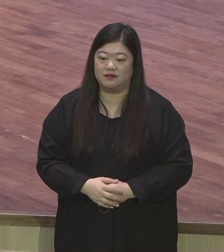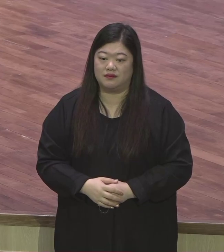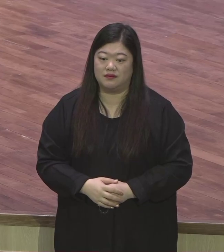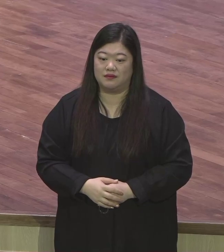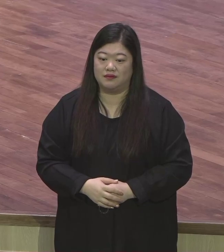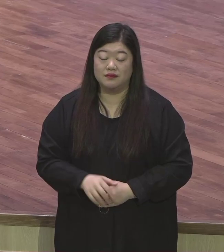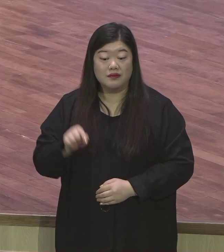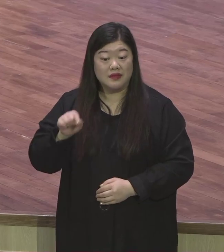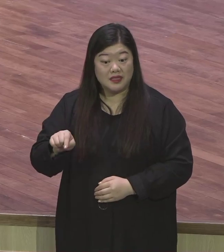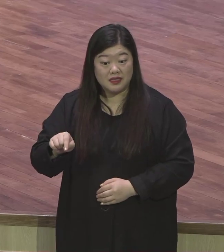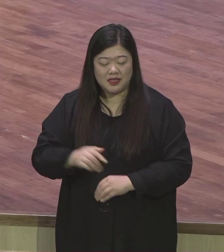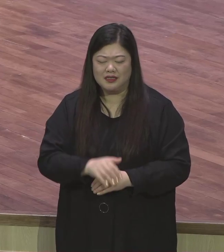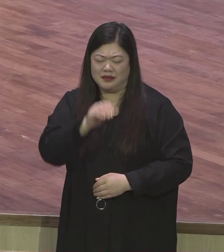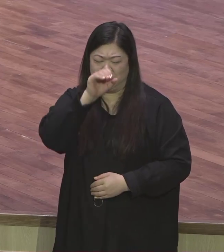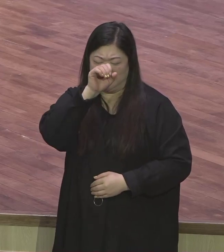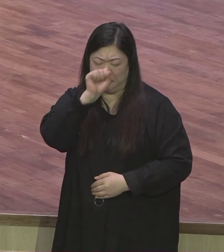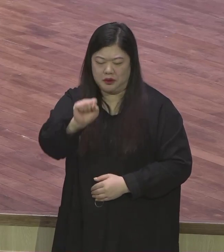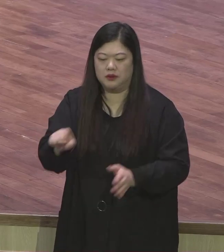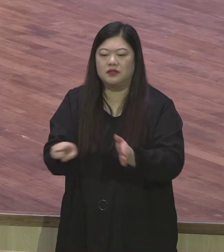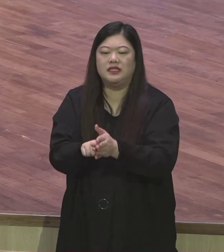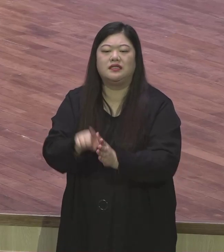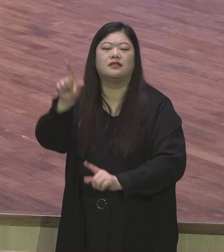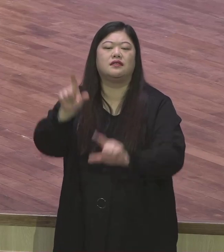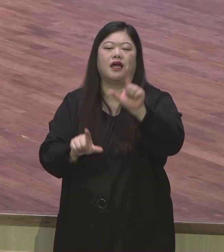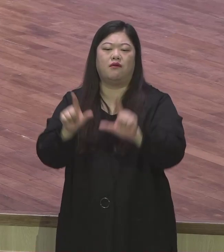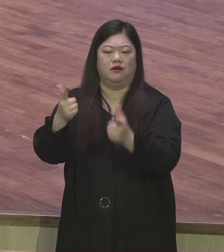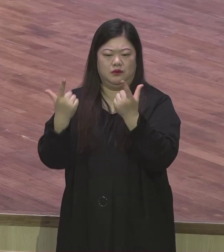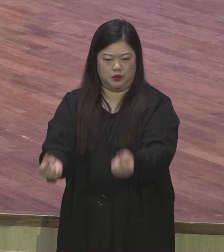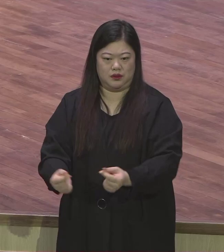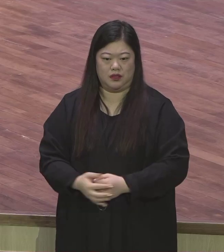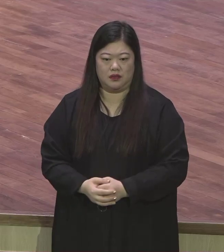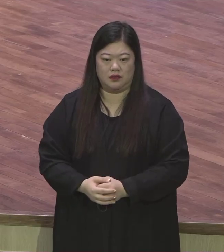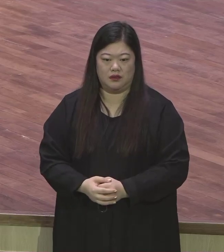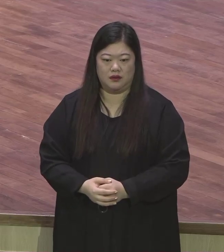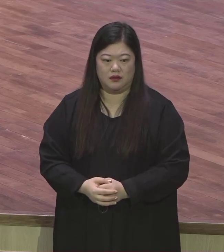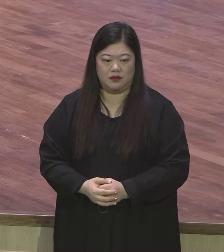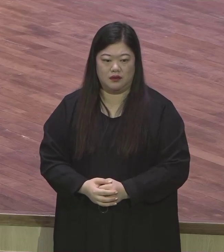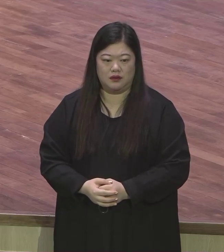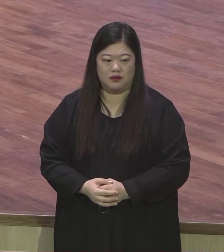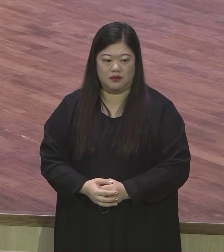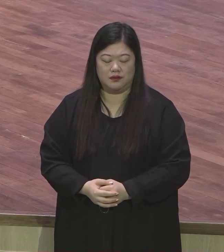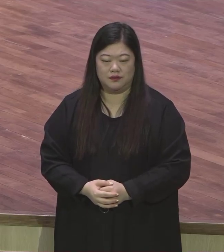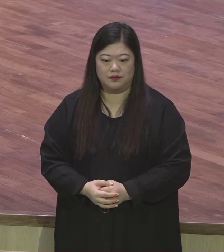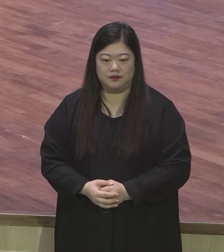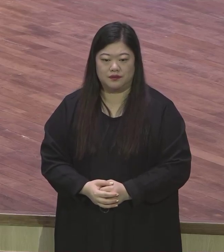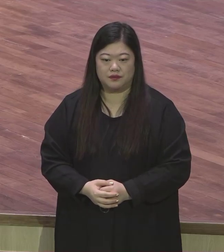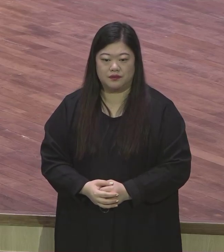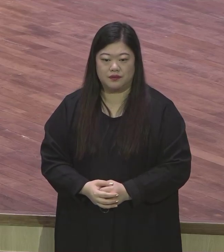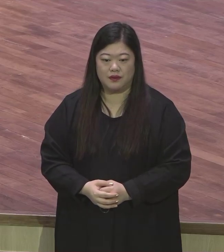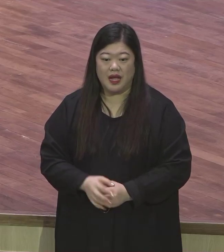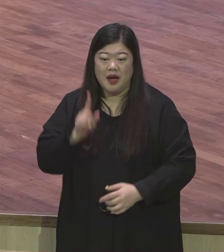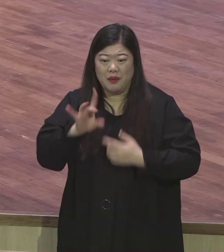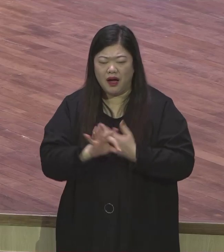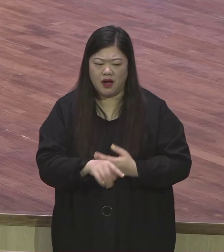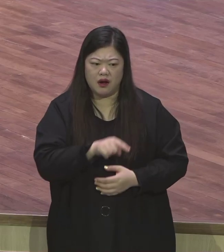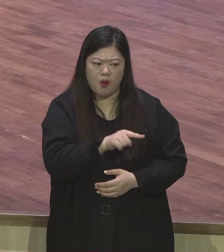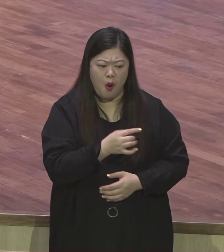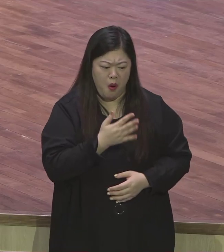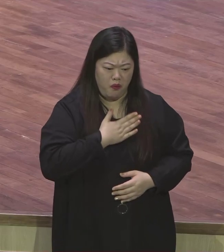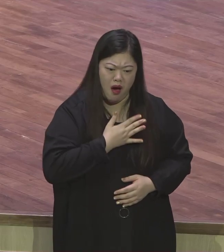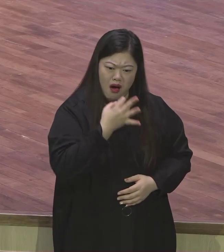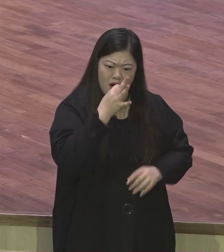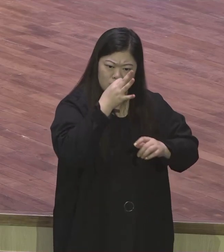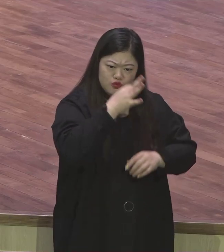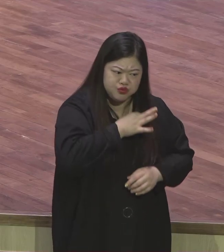그것이 여러분의 선한 신앙 양심에서 하나님께 영광이 되지 않는다 생각하면 목숨 걸고라도 거절하시기를